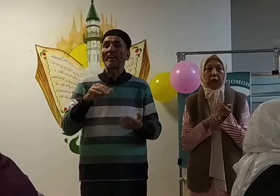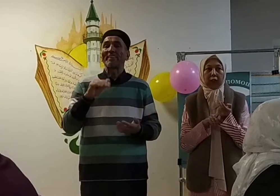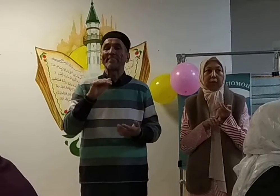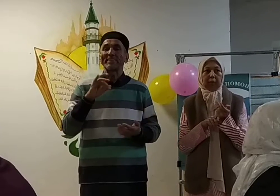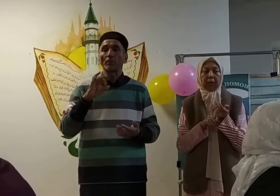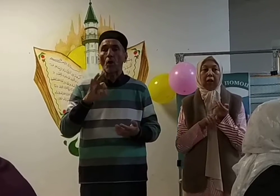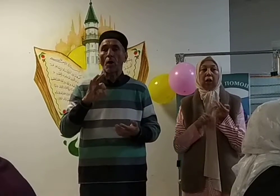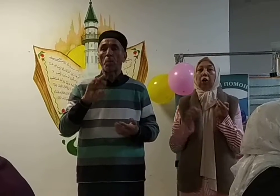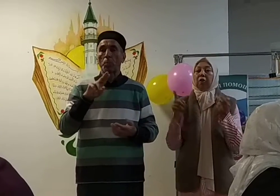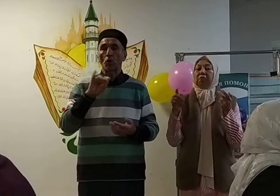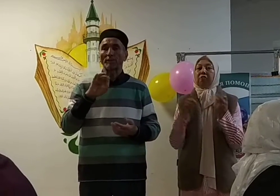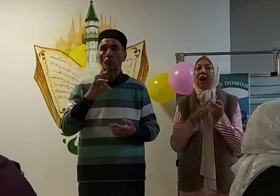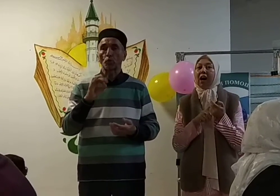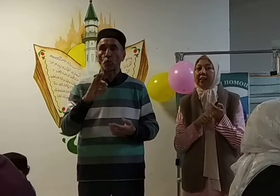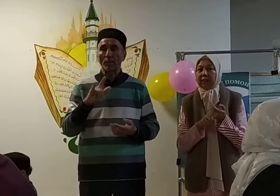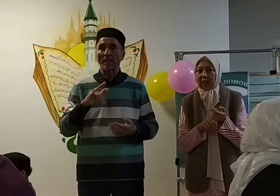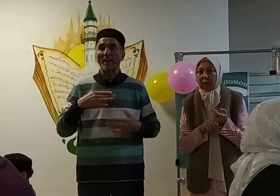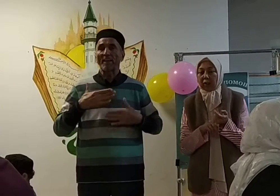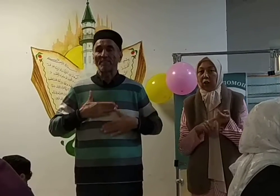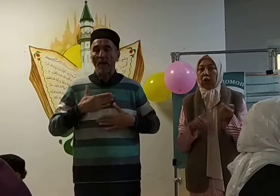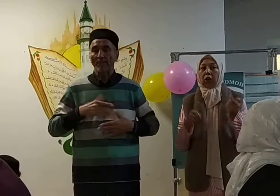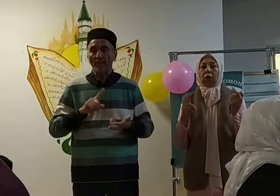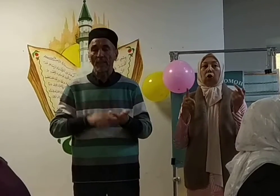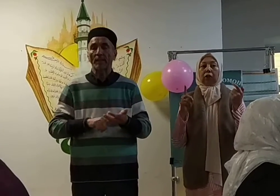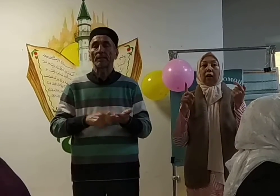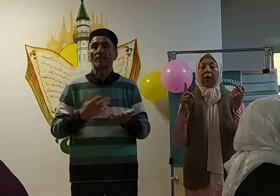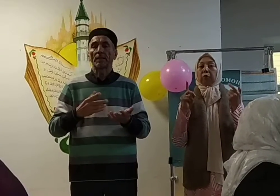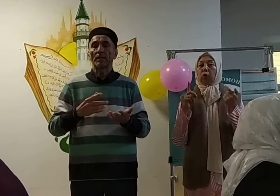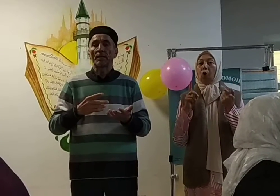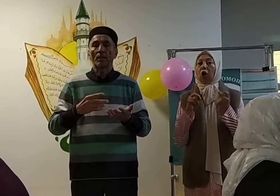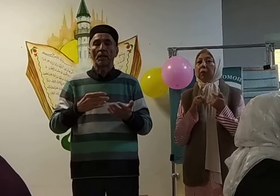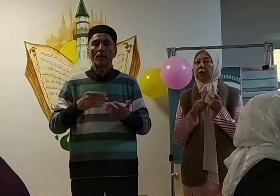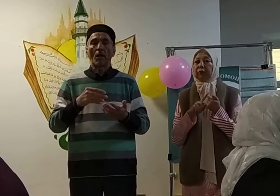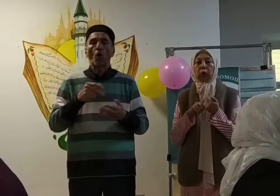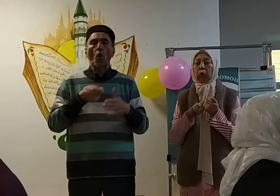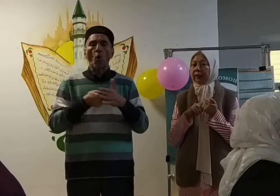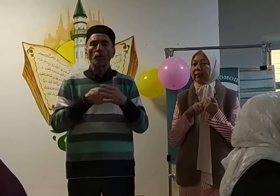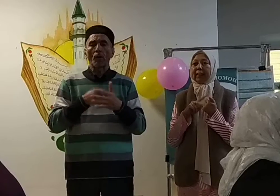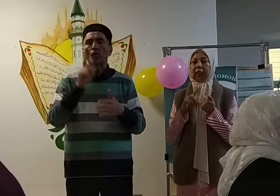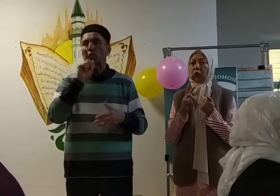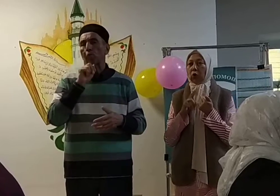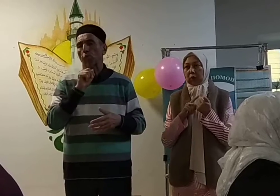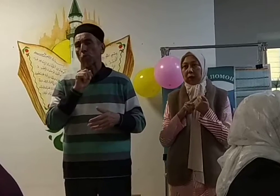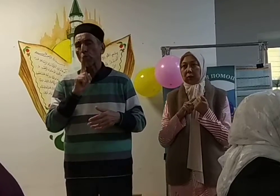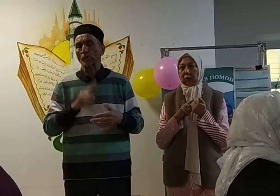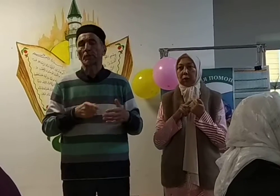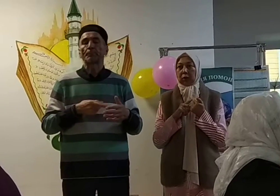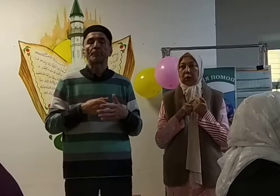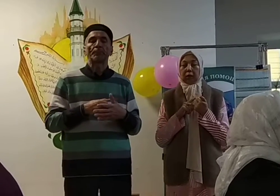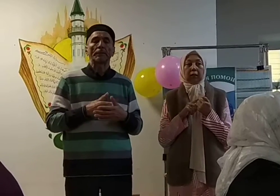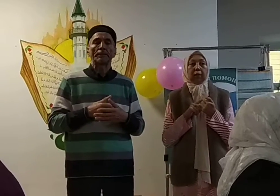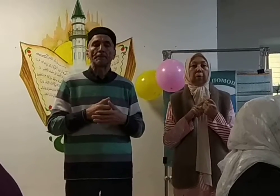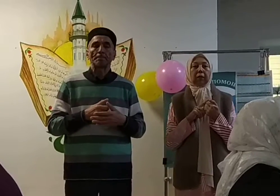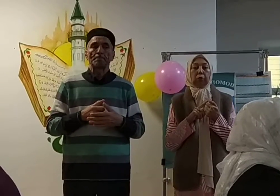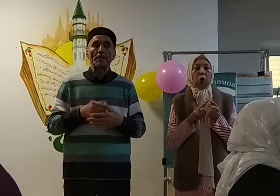физиопроцедуры, ванна. Там кормят вкусной едой. Мы